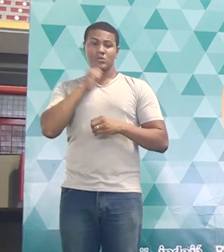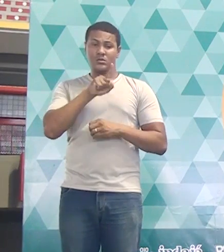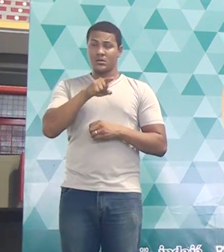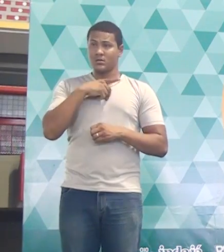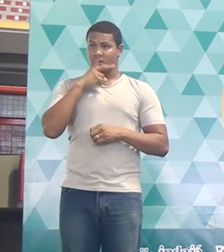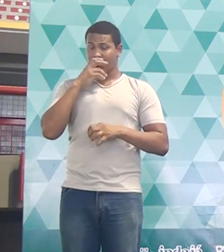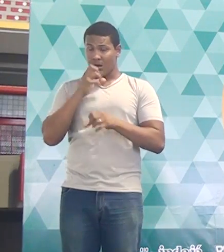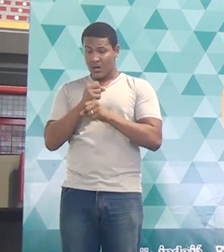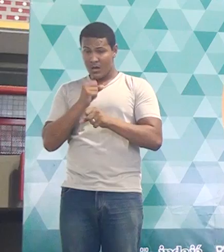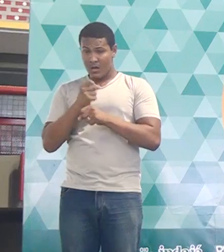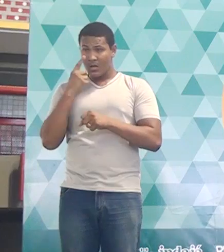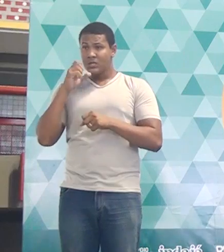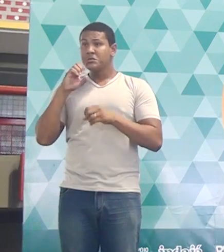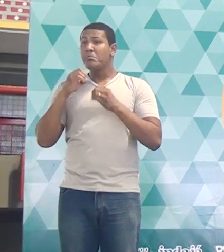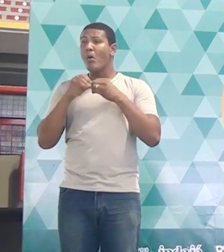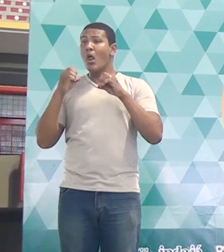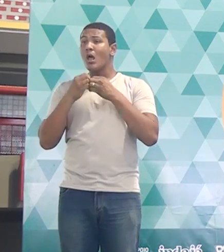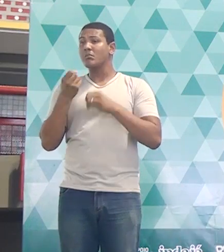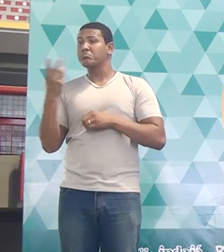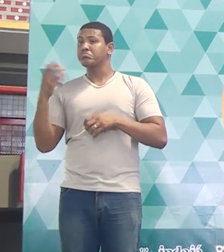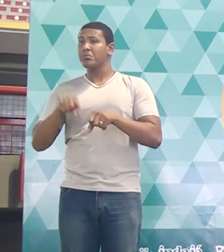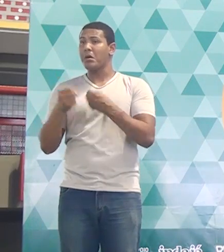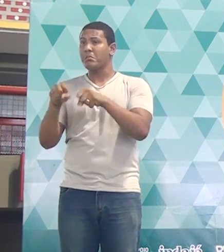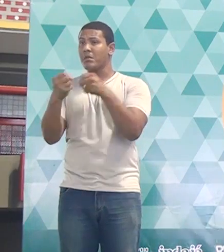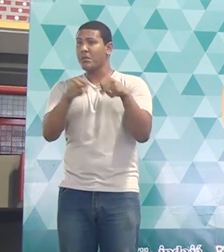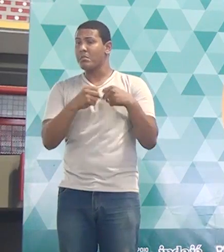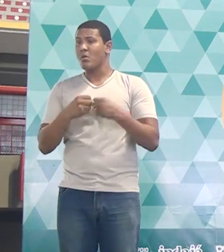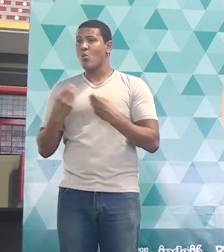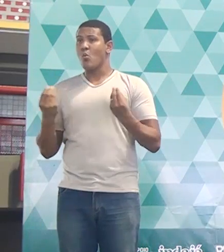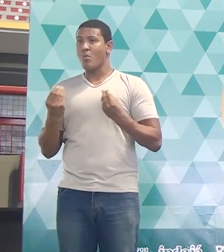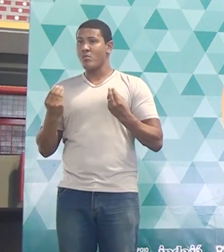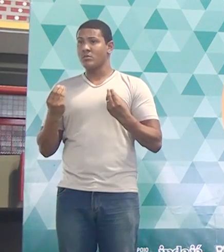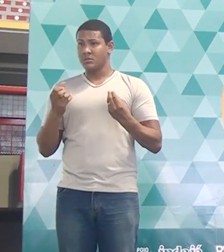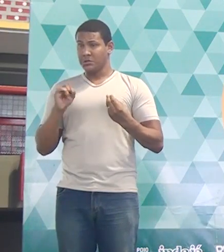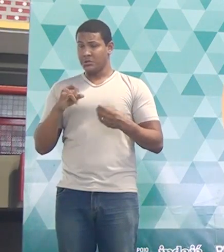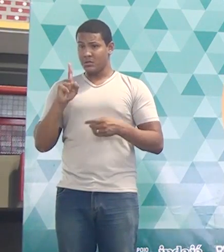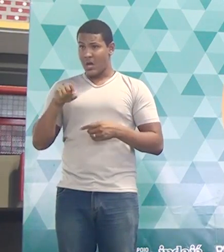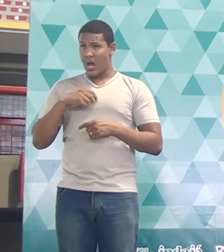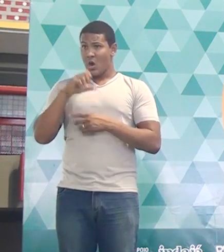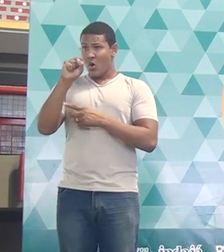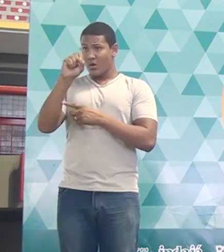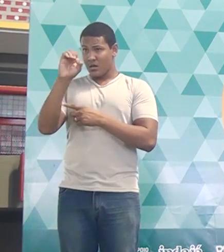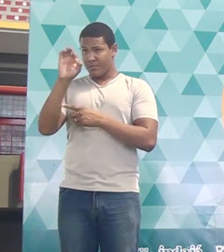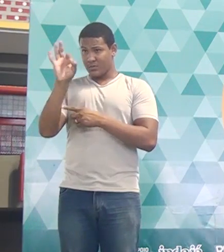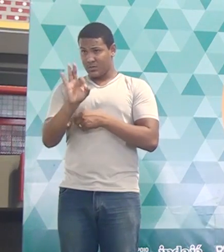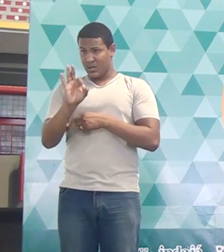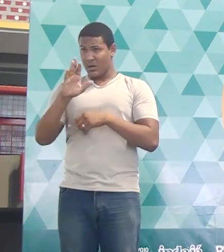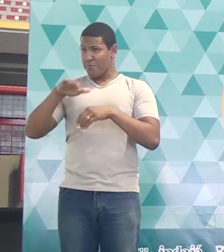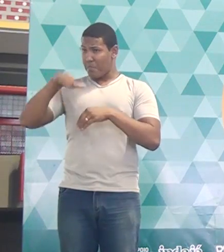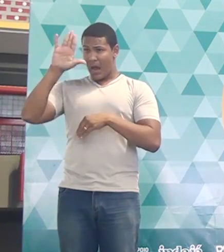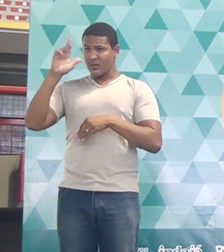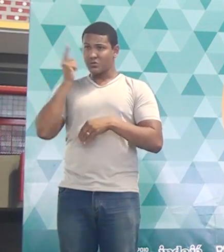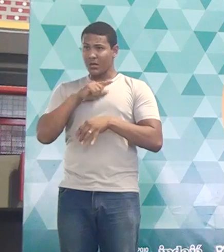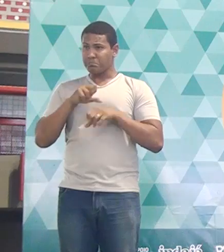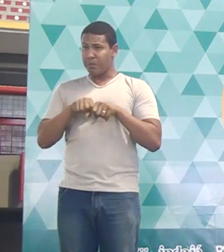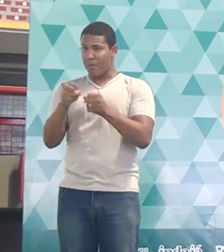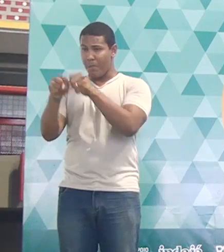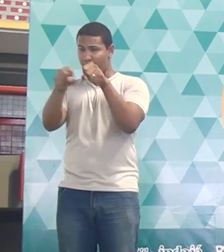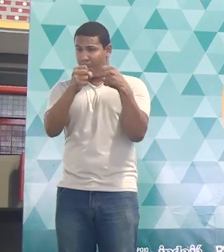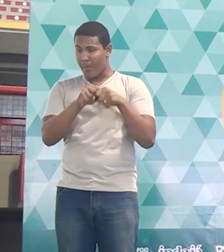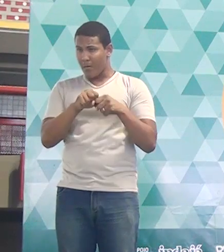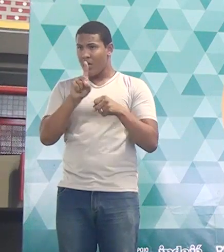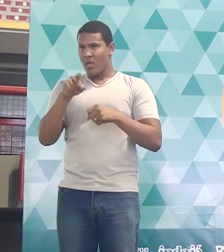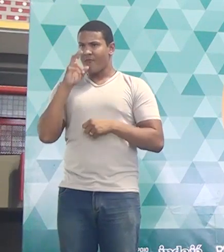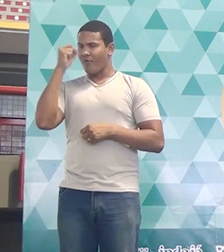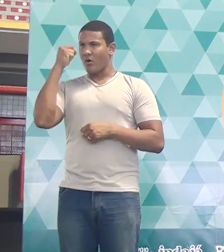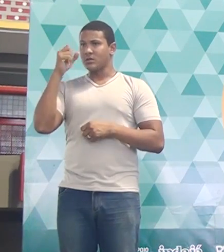grau de ionização for maior do que 50%, o ácido é forte. Se ele ficar entre 5% e 50%, ele é